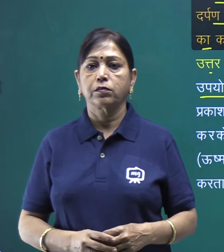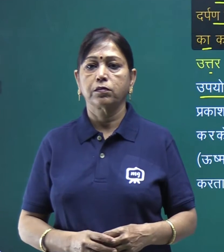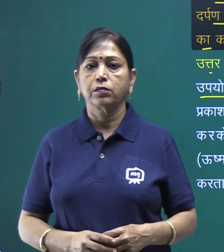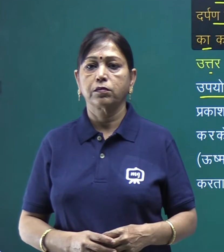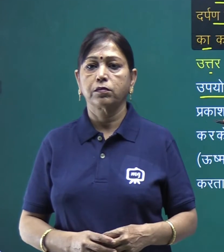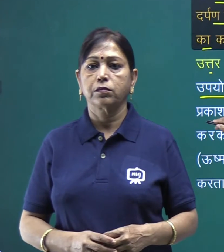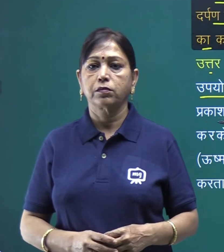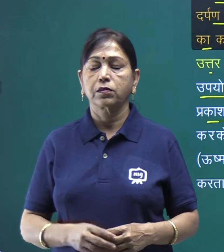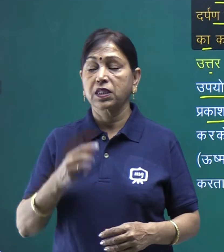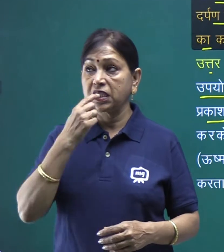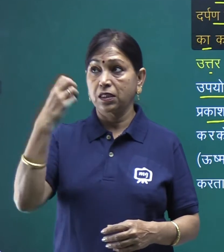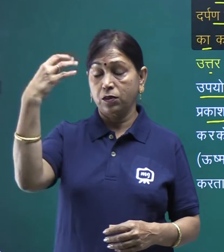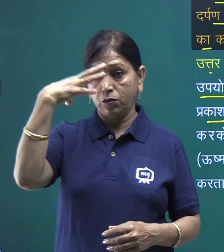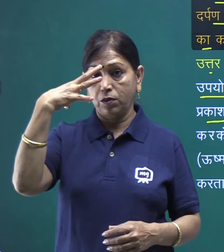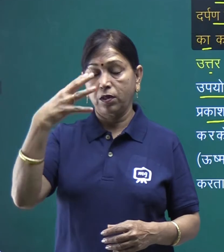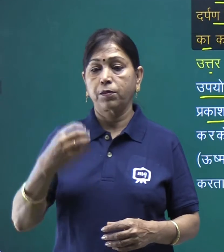सूर्य के प्रकाश को